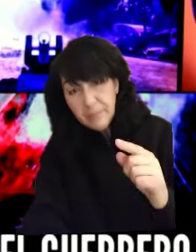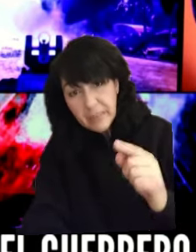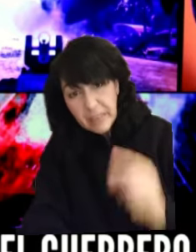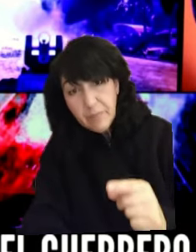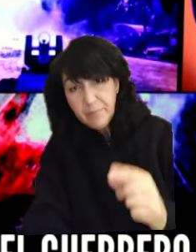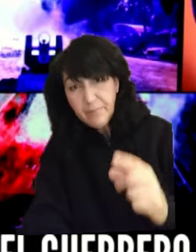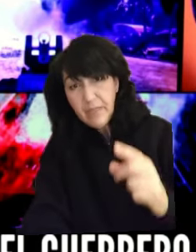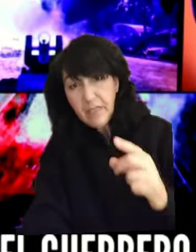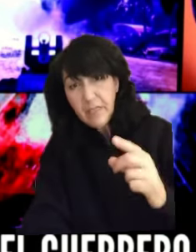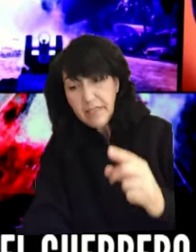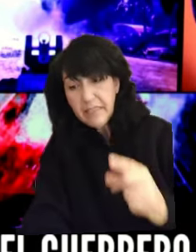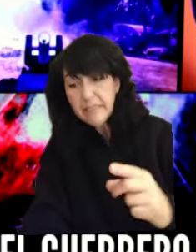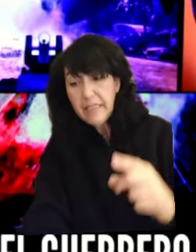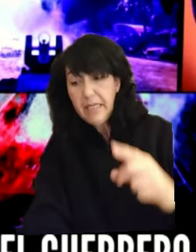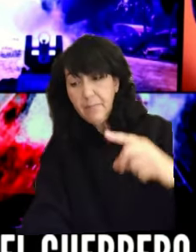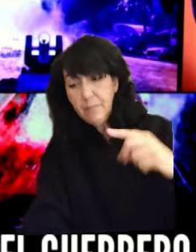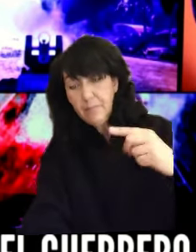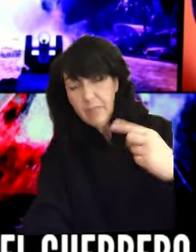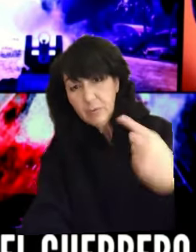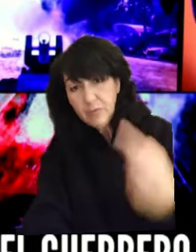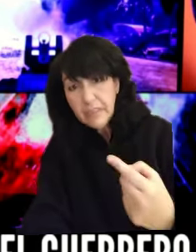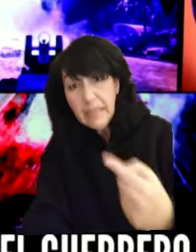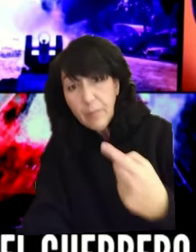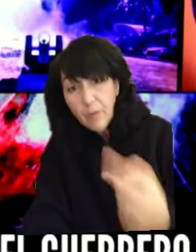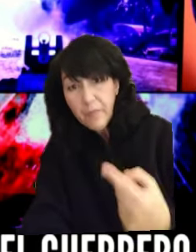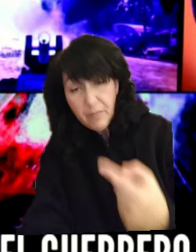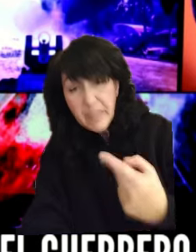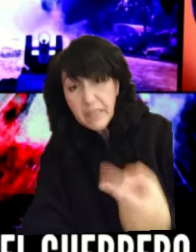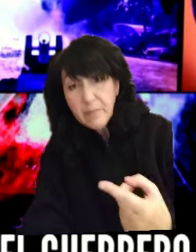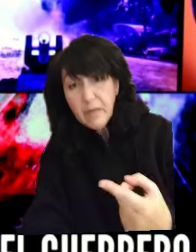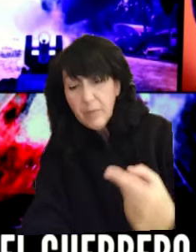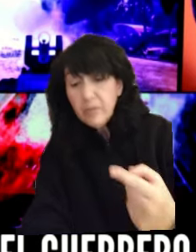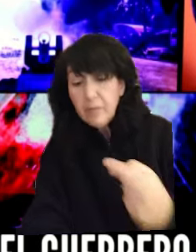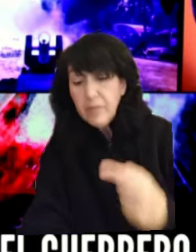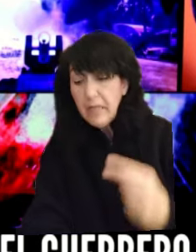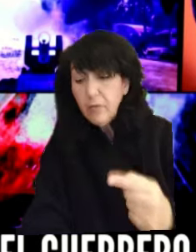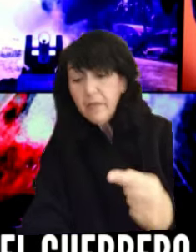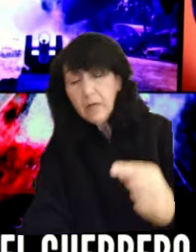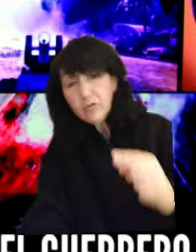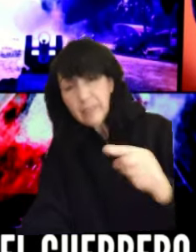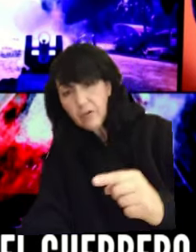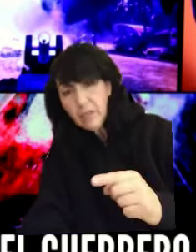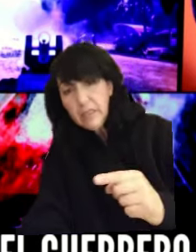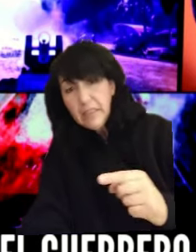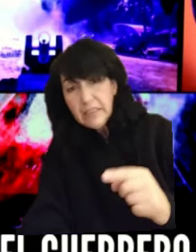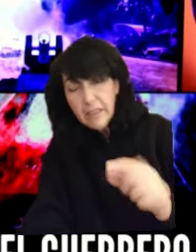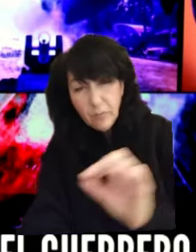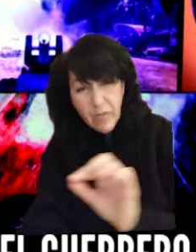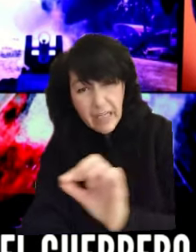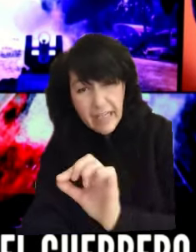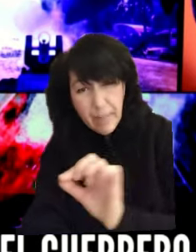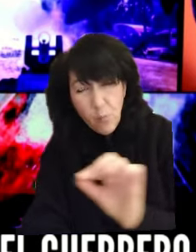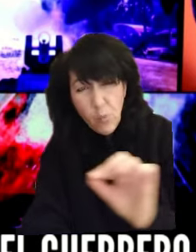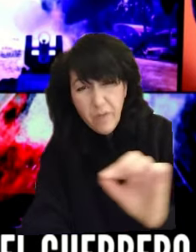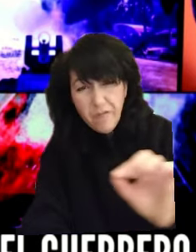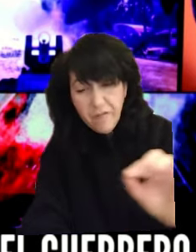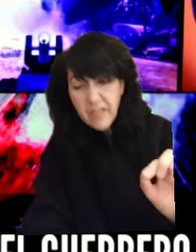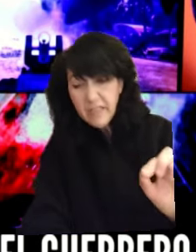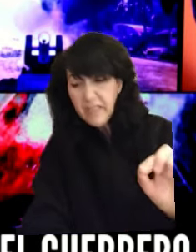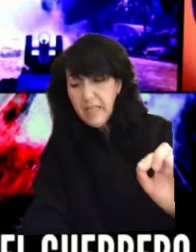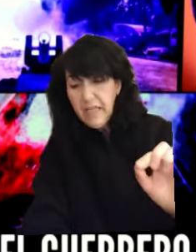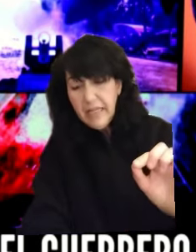doble perspectiva eh Y es que escucharé la voz de la víctima pero también La Voz del acosador trazando una línea